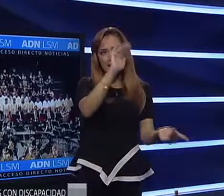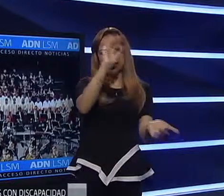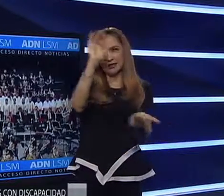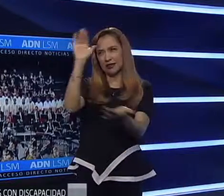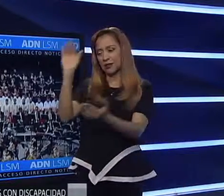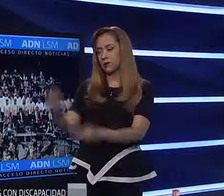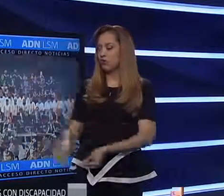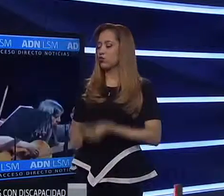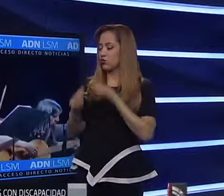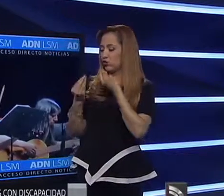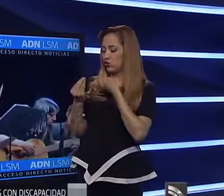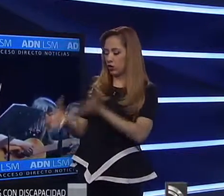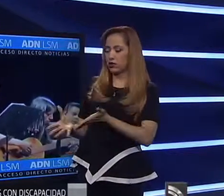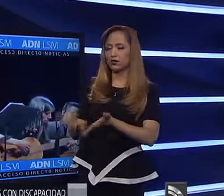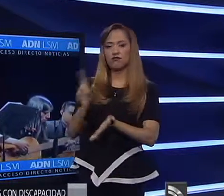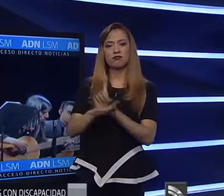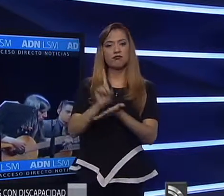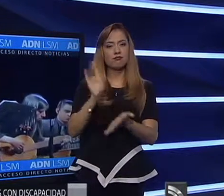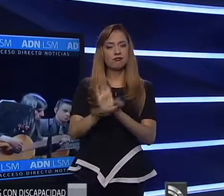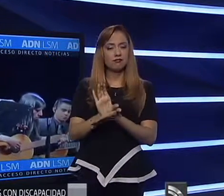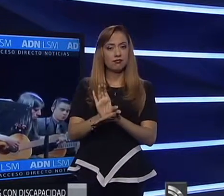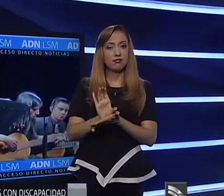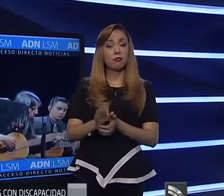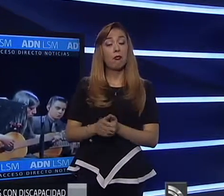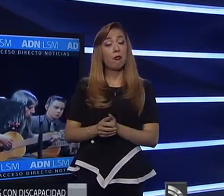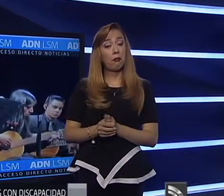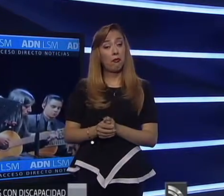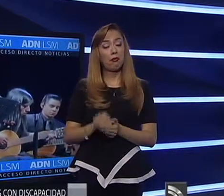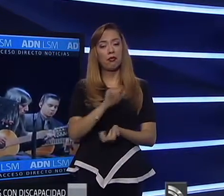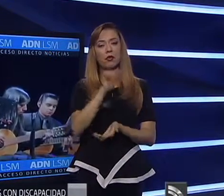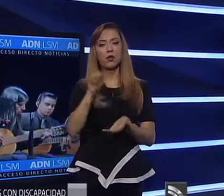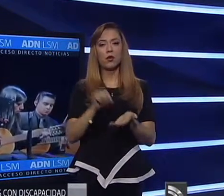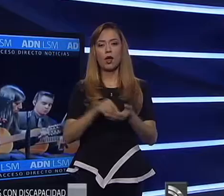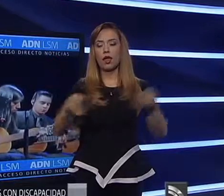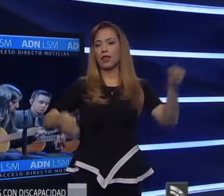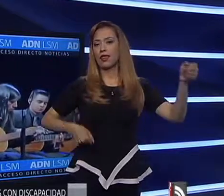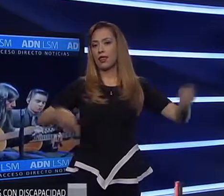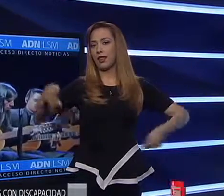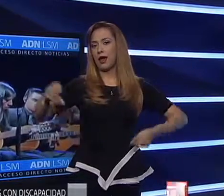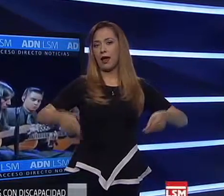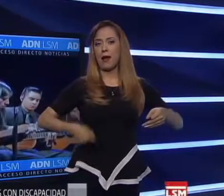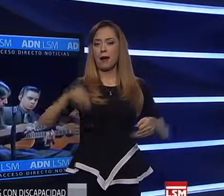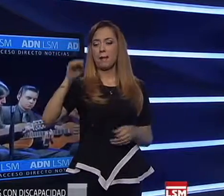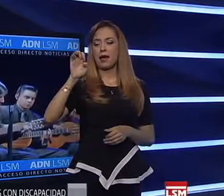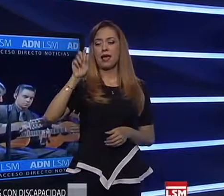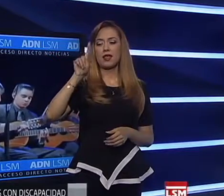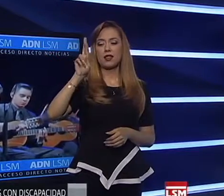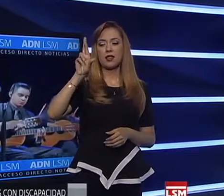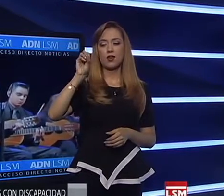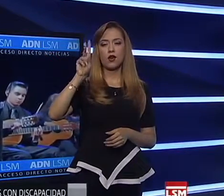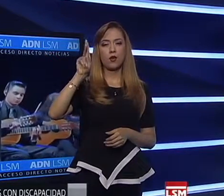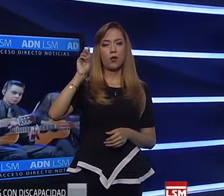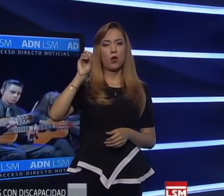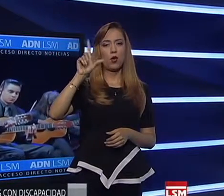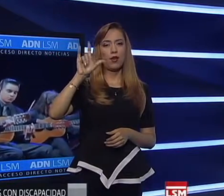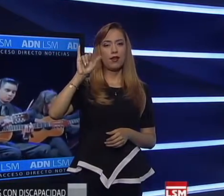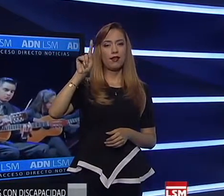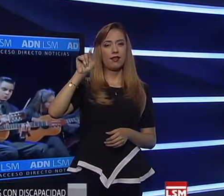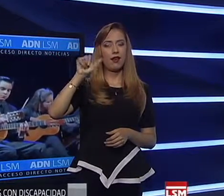discapacidad. Se llevará a cabo en la Sala Experimental del Teatro Metropolitano. El concierto tendrá un repertorio de música